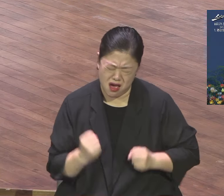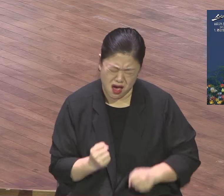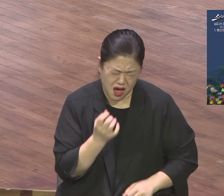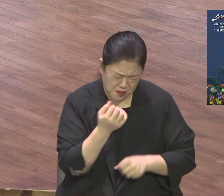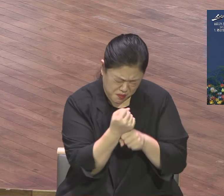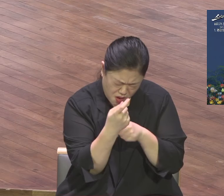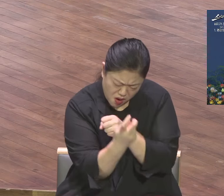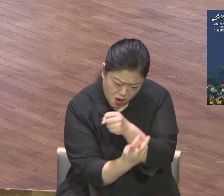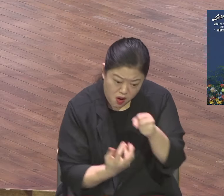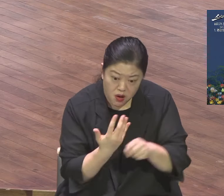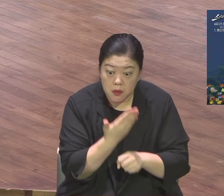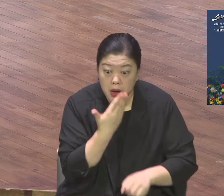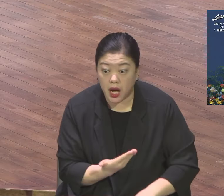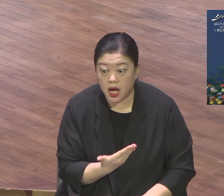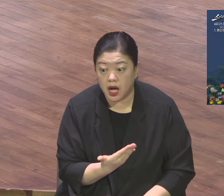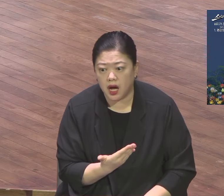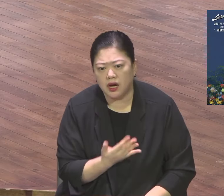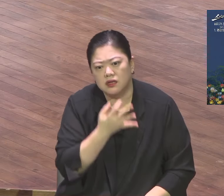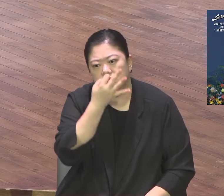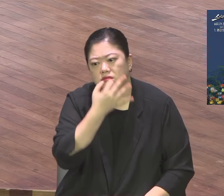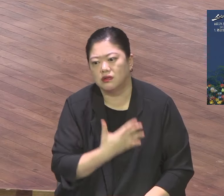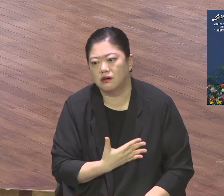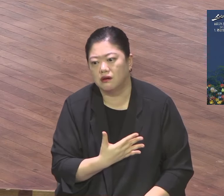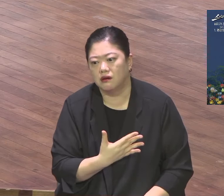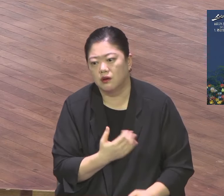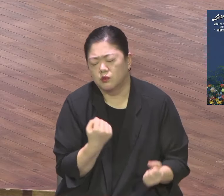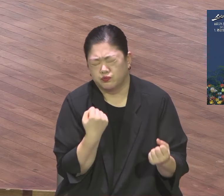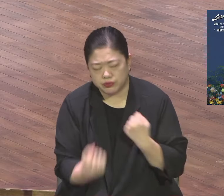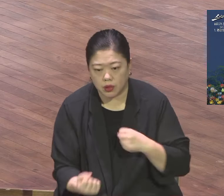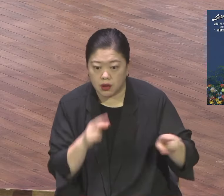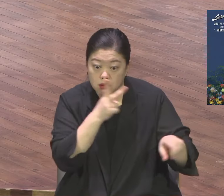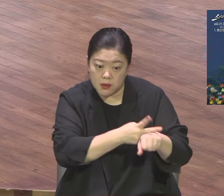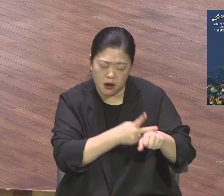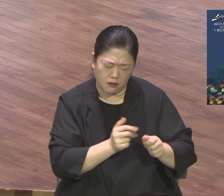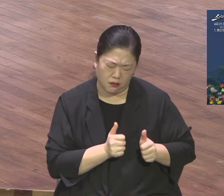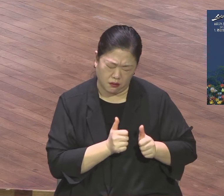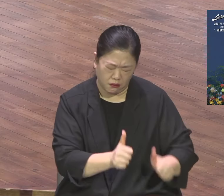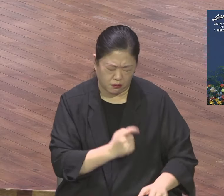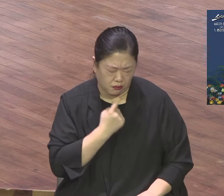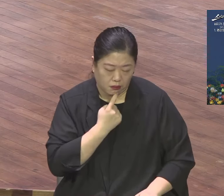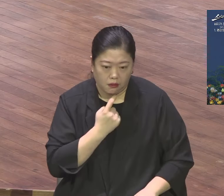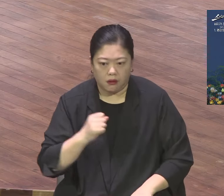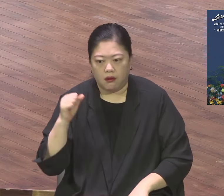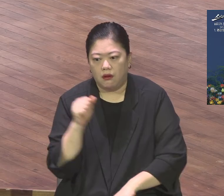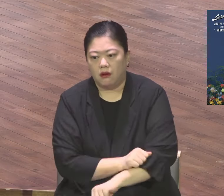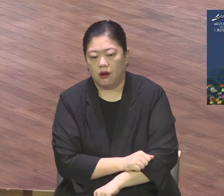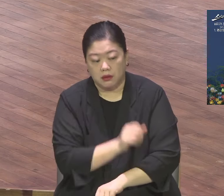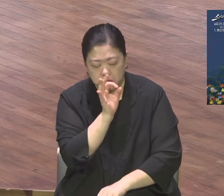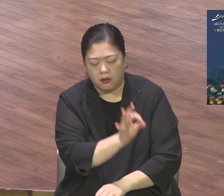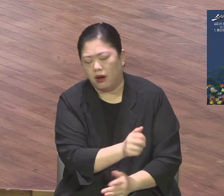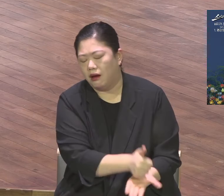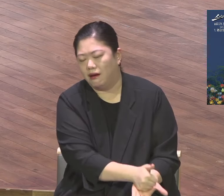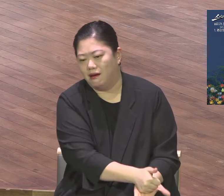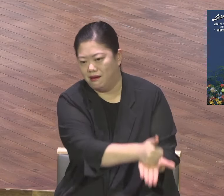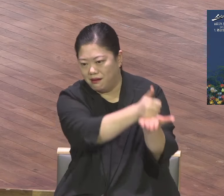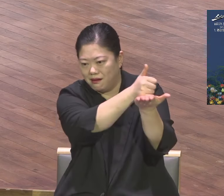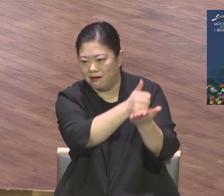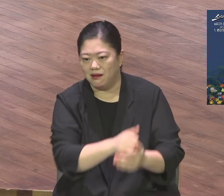절대로 성령께서는 그렇게 하지 않습니다. 성령의 사람은 끝까지 간다. 아멘. 끝까지. 제가 그렇게 살고